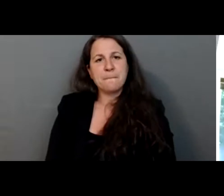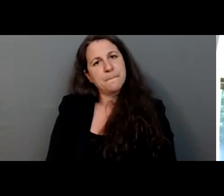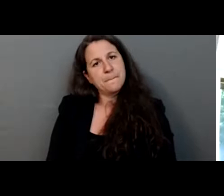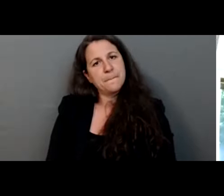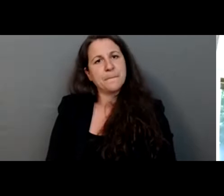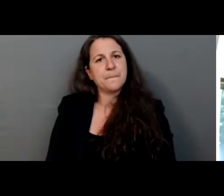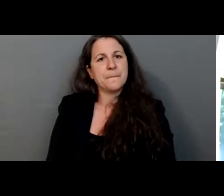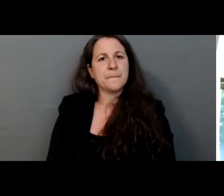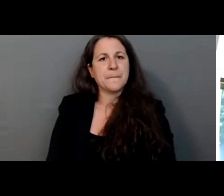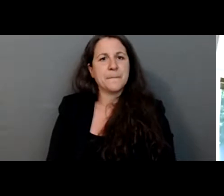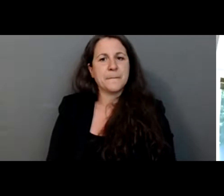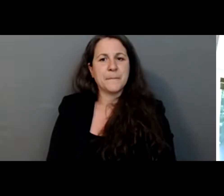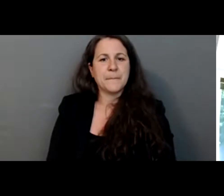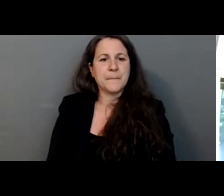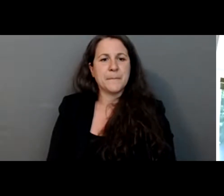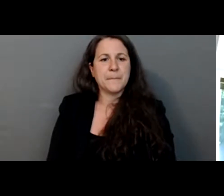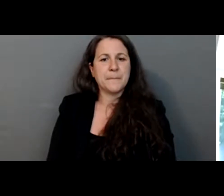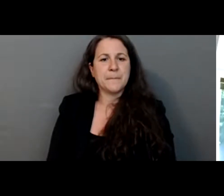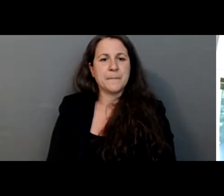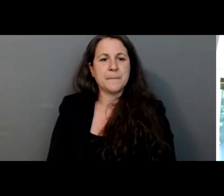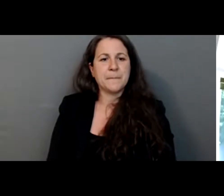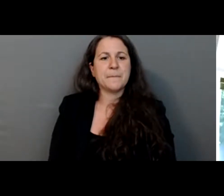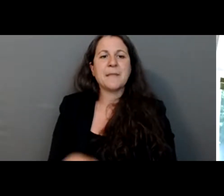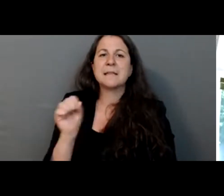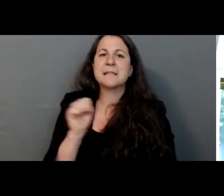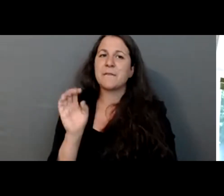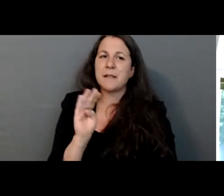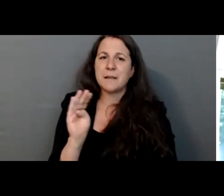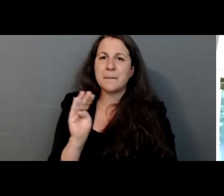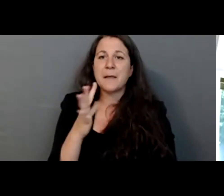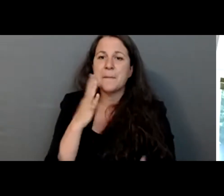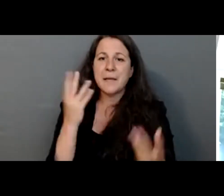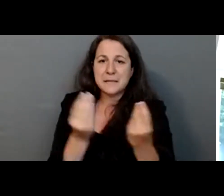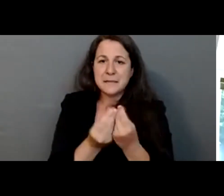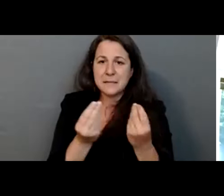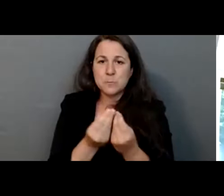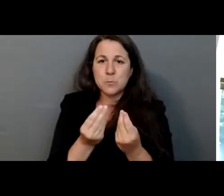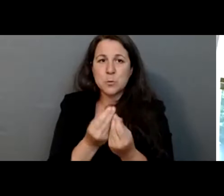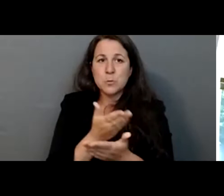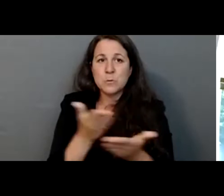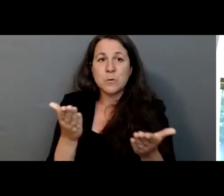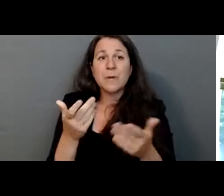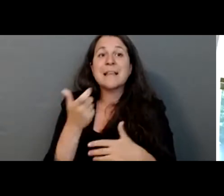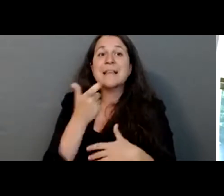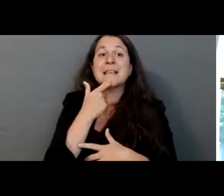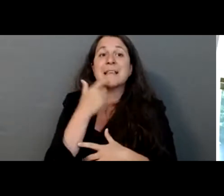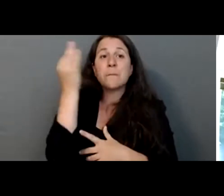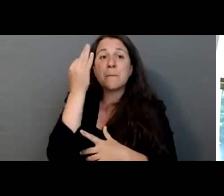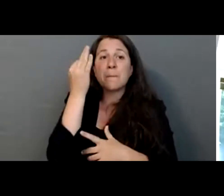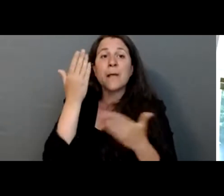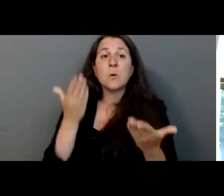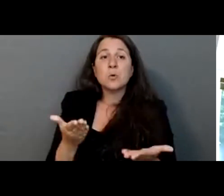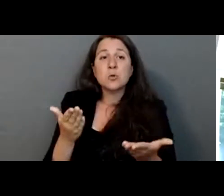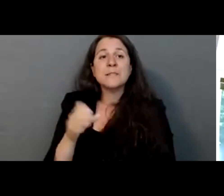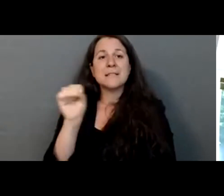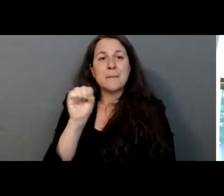Merci beaucoup, Sébastien, pour cette présentation. Je rappelle le nom des trois panélistes qui ont pris la parole, Sébastien